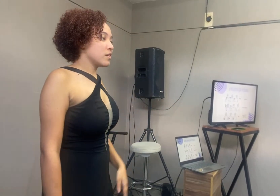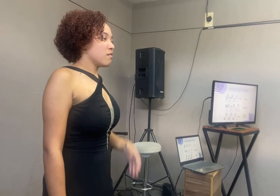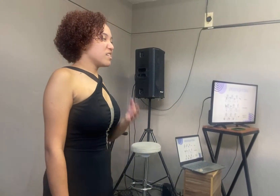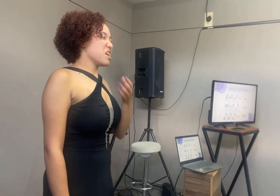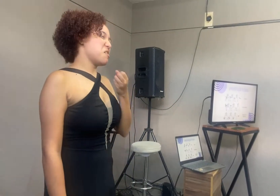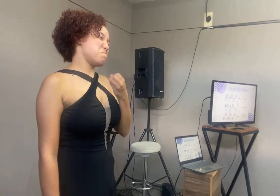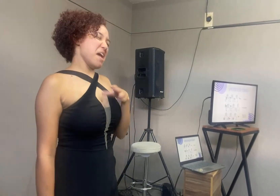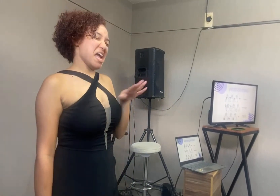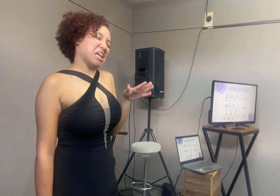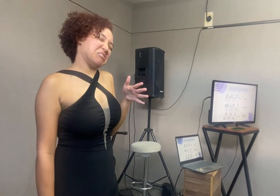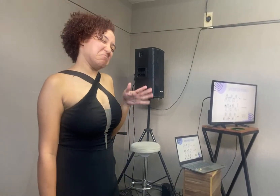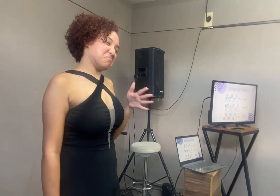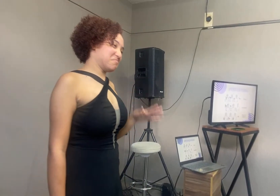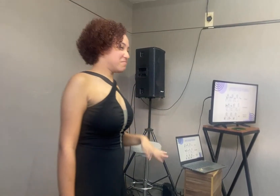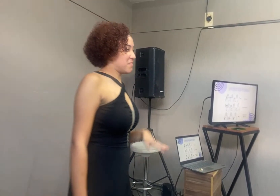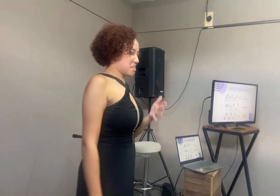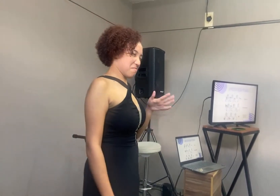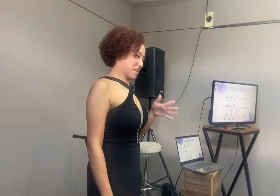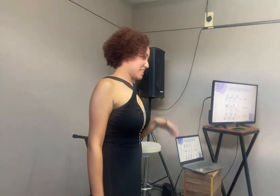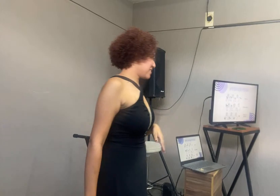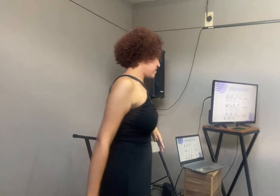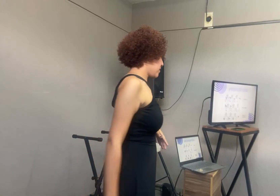Assim, ó. Que isso?